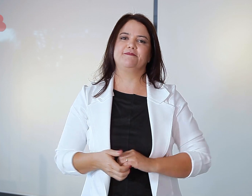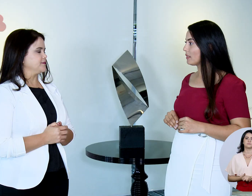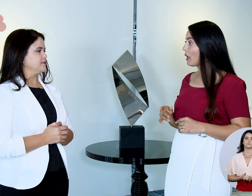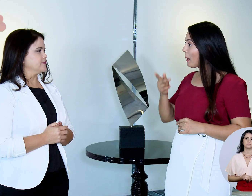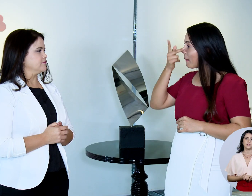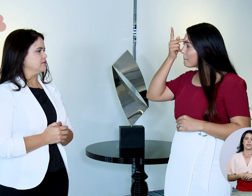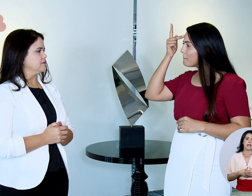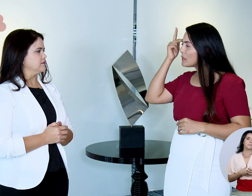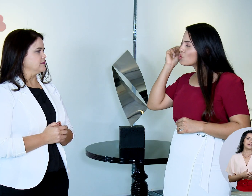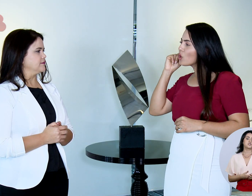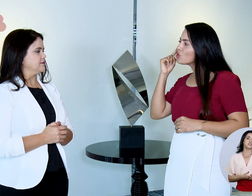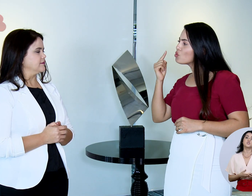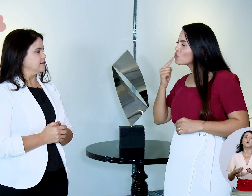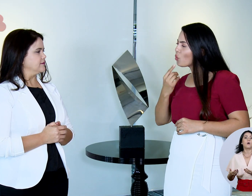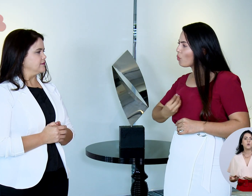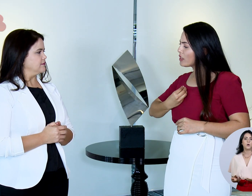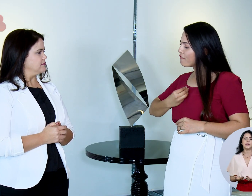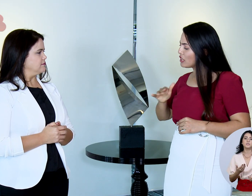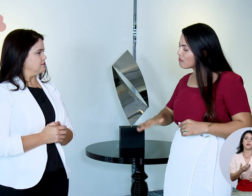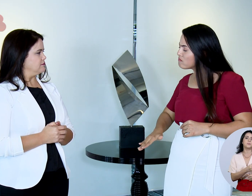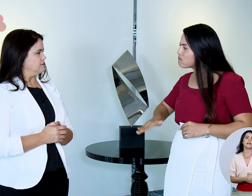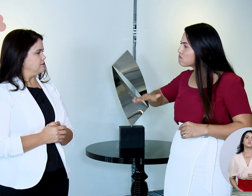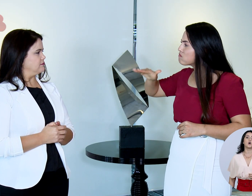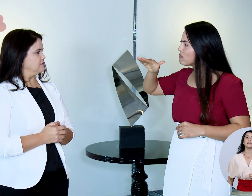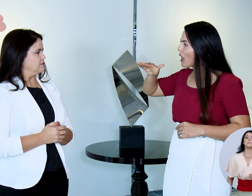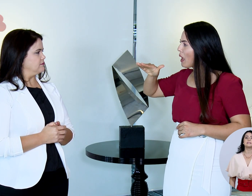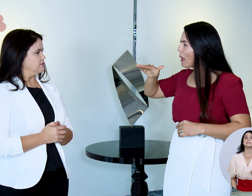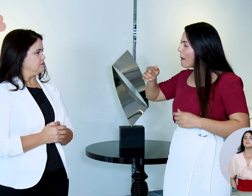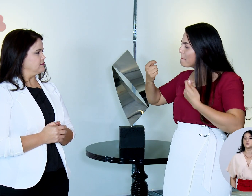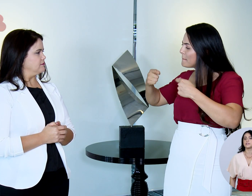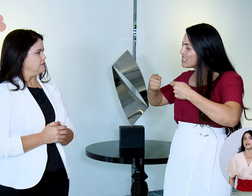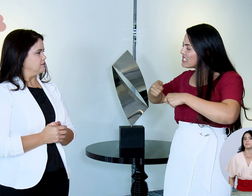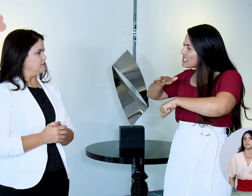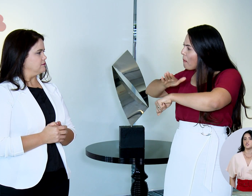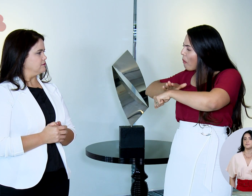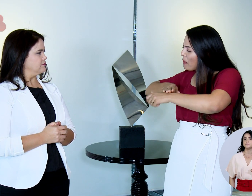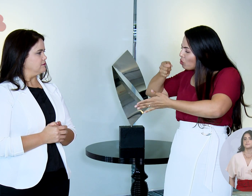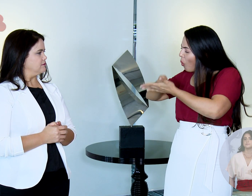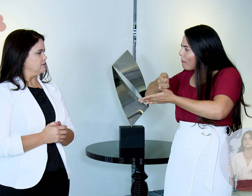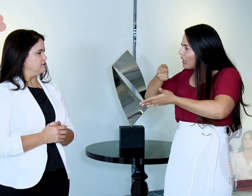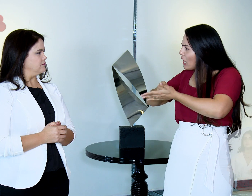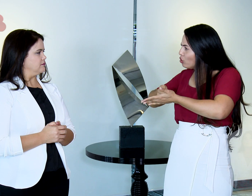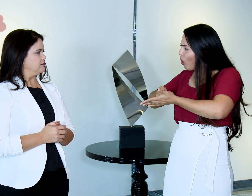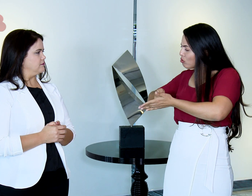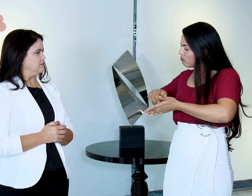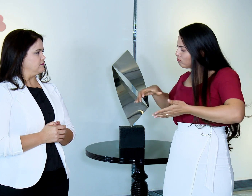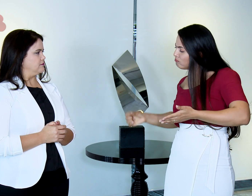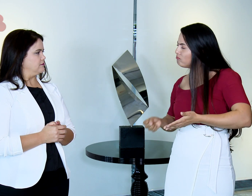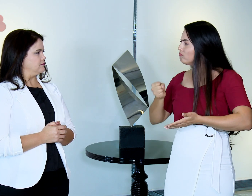informações. A partir de qual momento é obrigatória a presença de um intérprete?